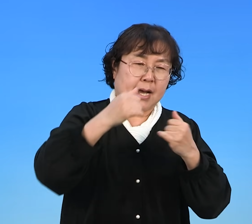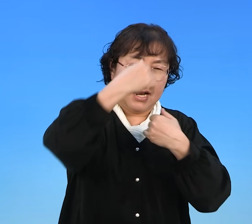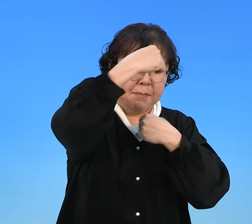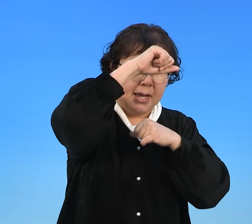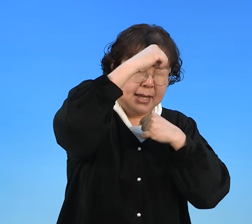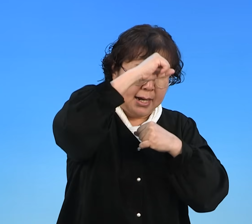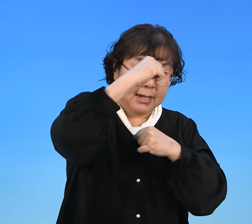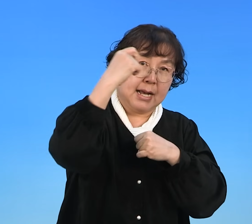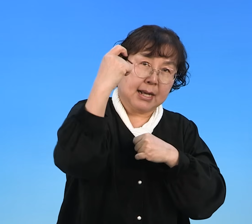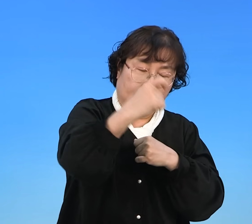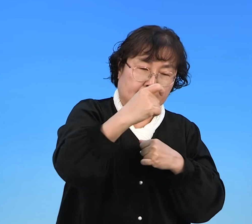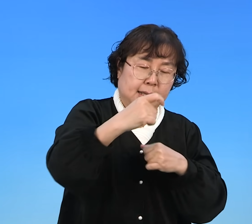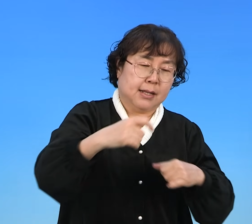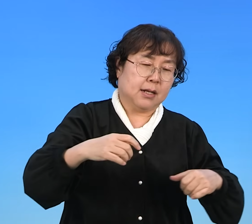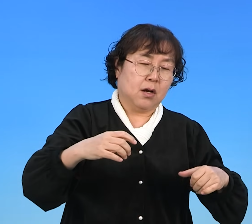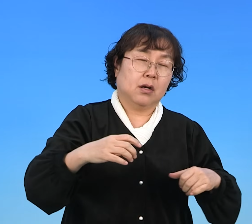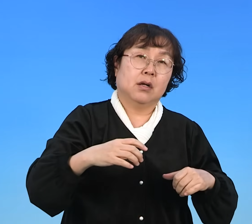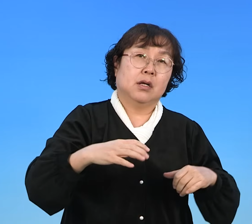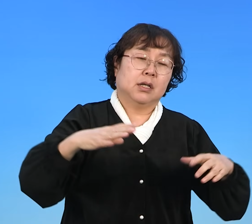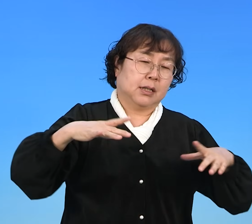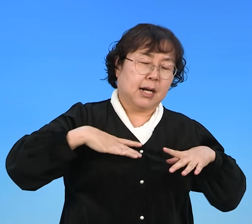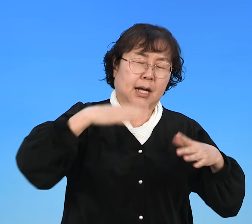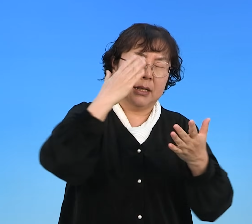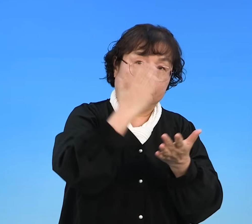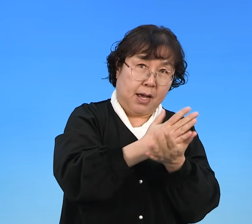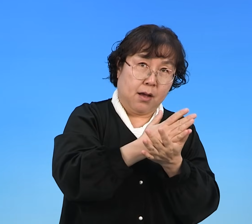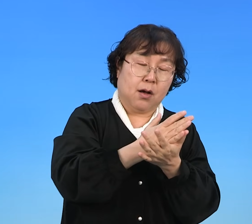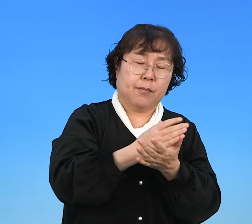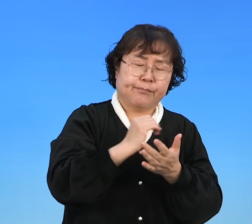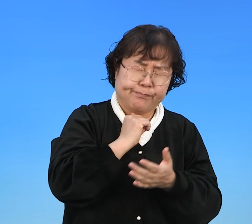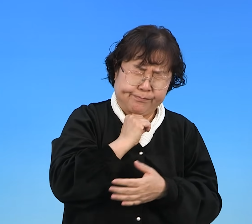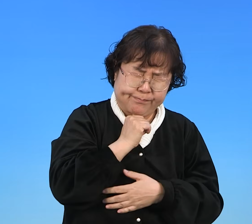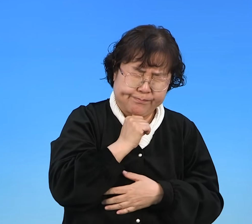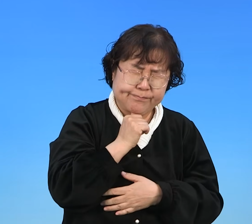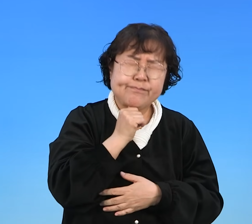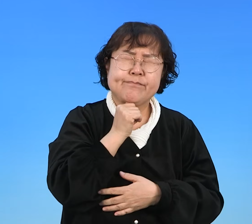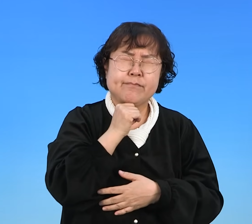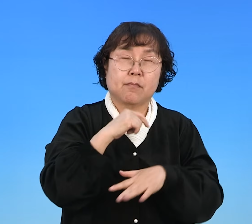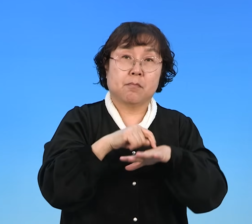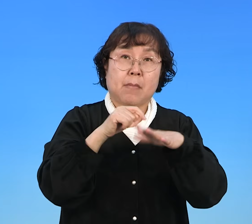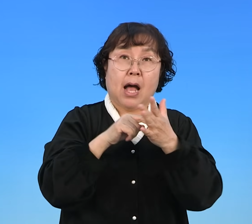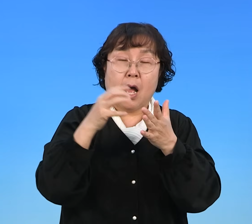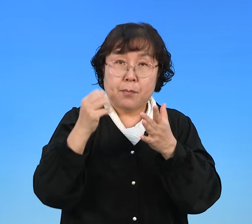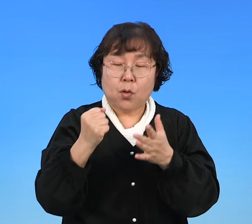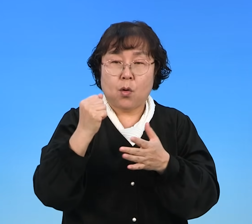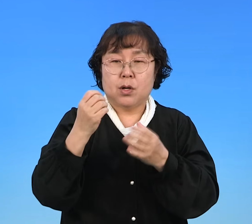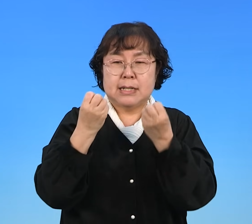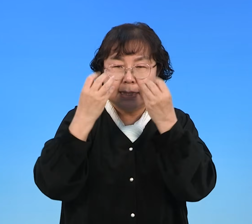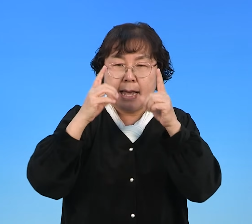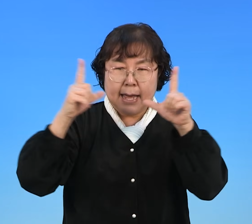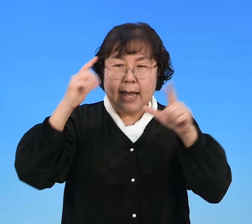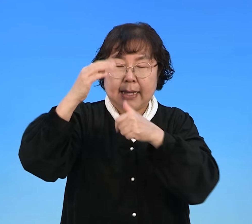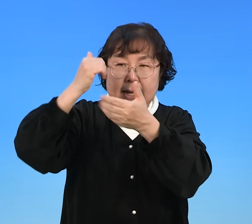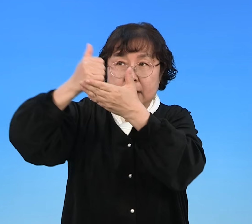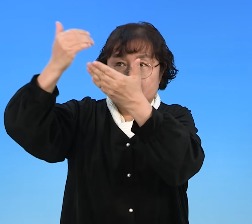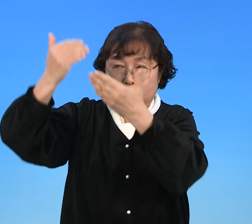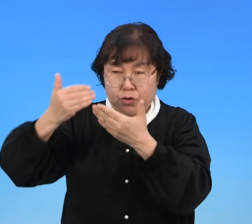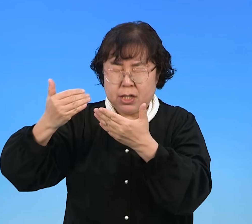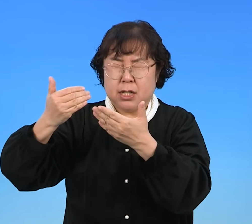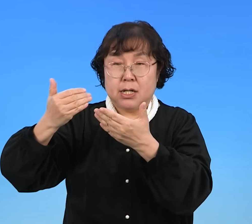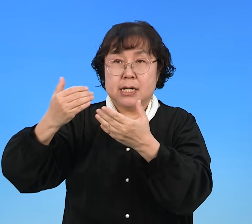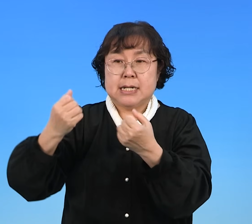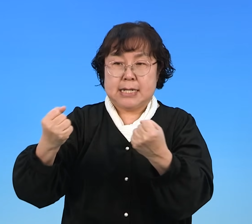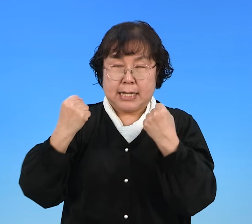사람의 다리가 억세다는 걸 자랑하지 않는 겁니다. 가난한 마음으로 새해에 하나님 주실 힘,